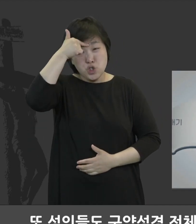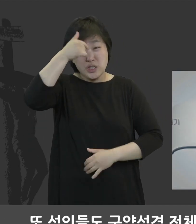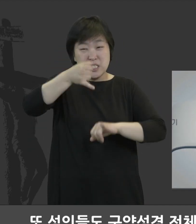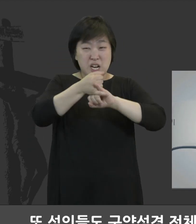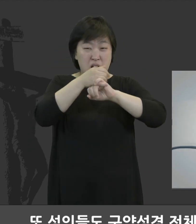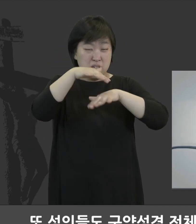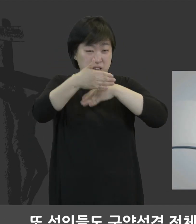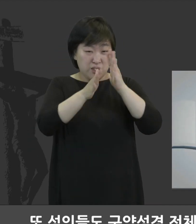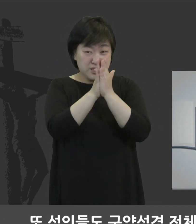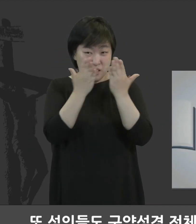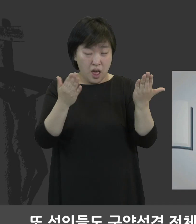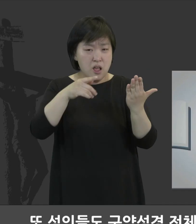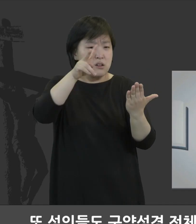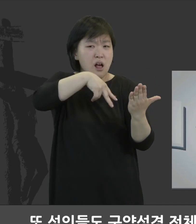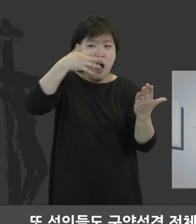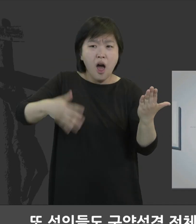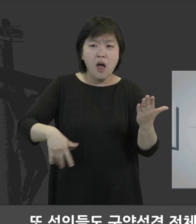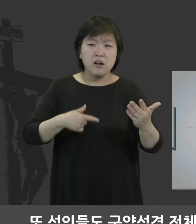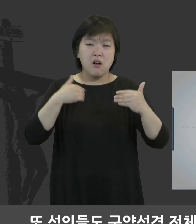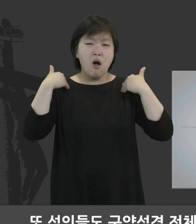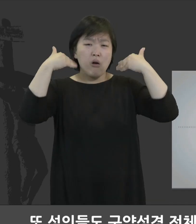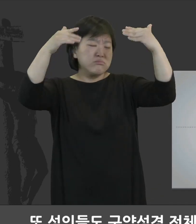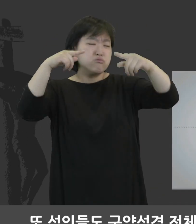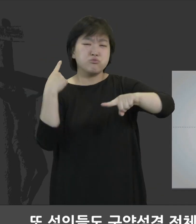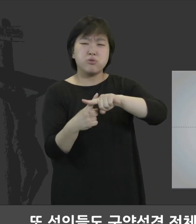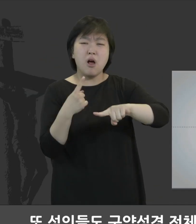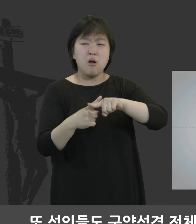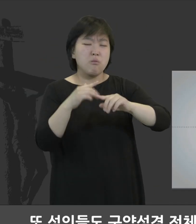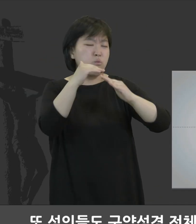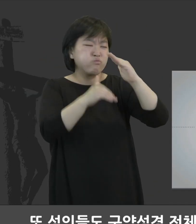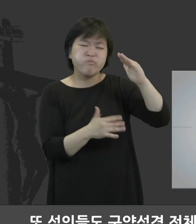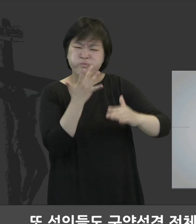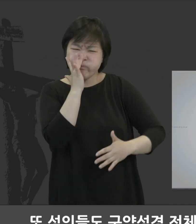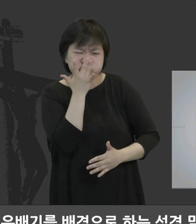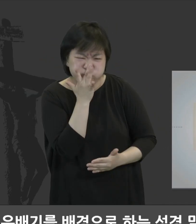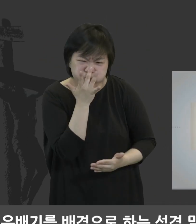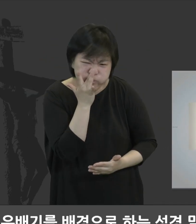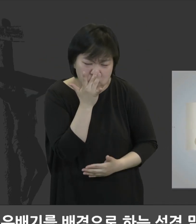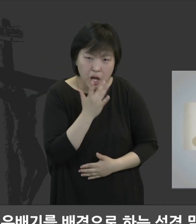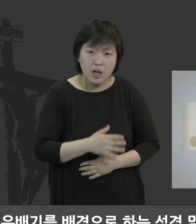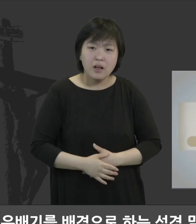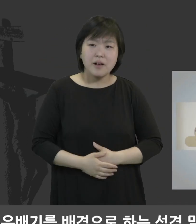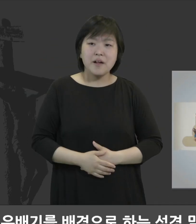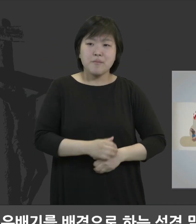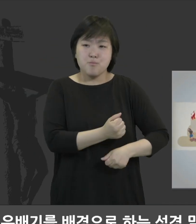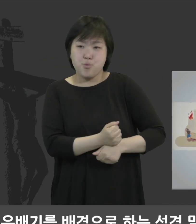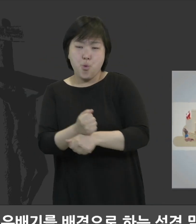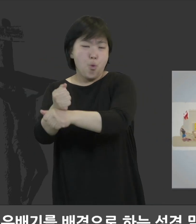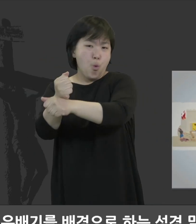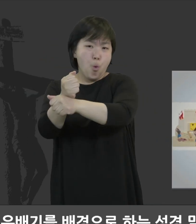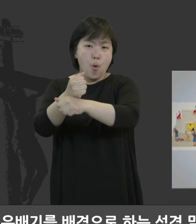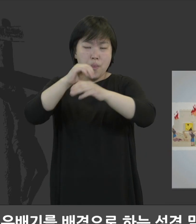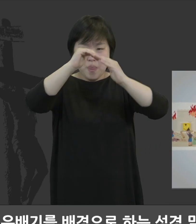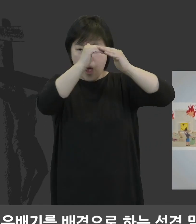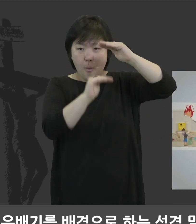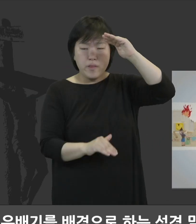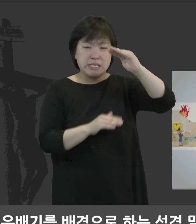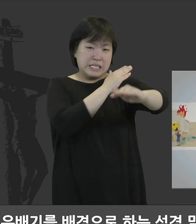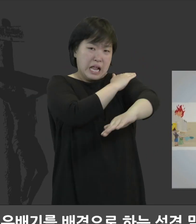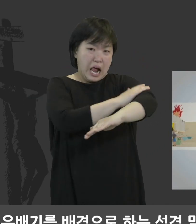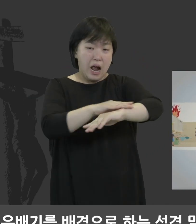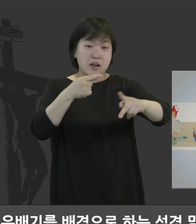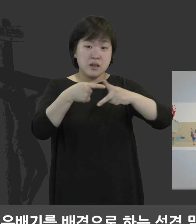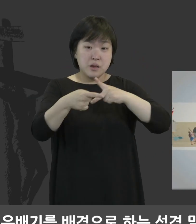구약 성경 전체를 읽지 않는 한 모르고 지나치는 부분이죠. 하지만 유배기를 배경으로 하는 성경 말씀을